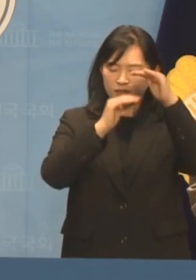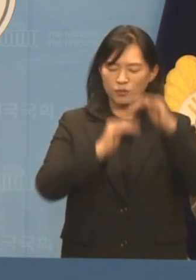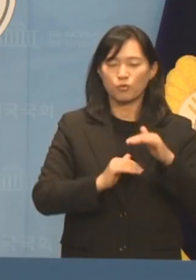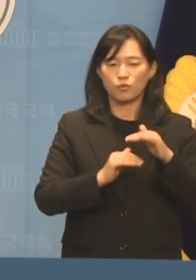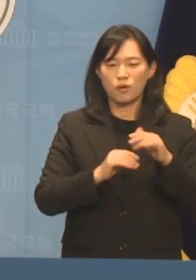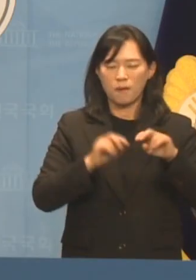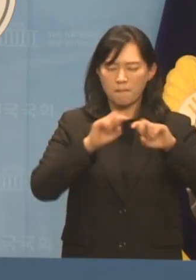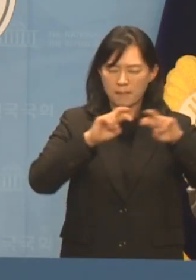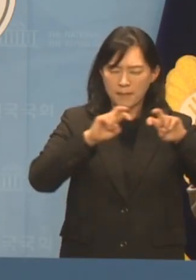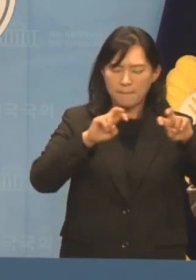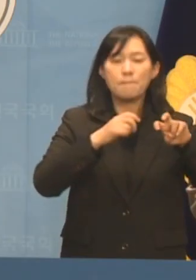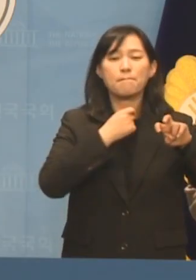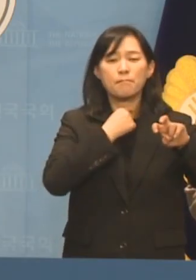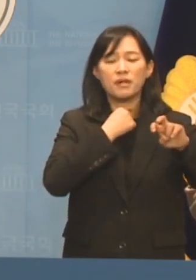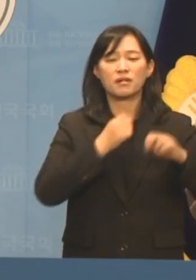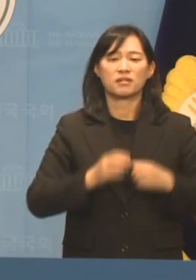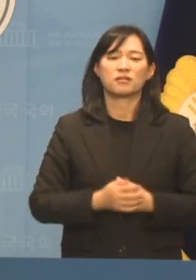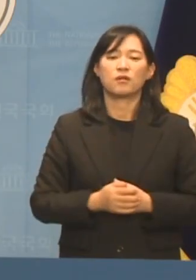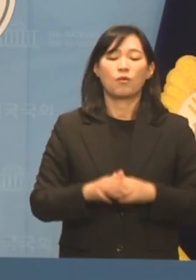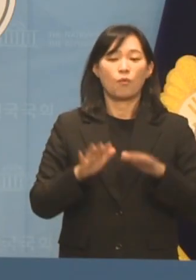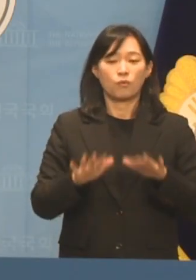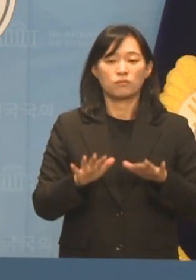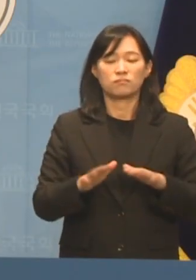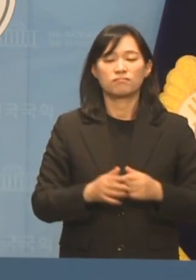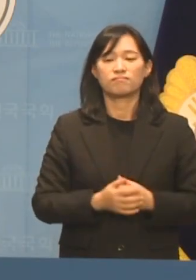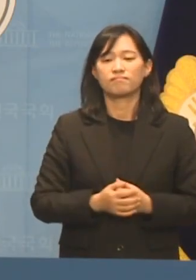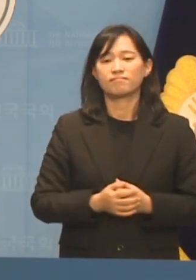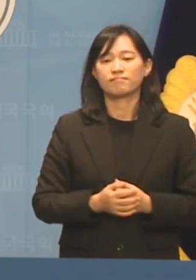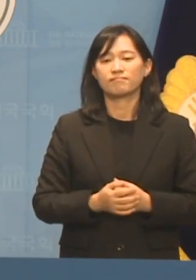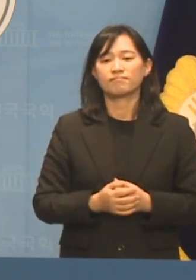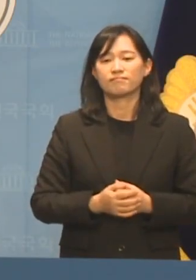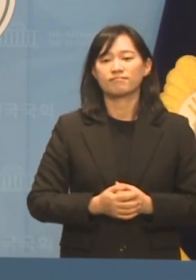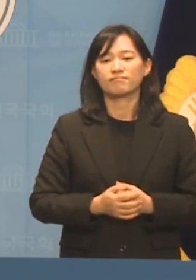내용들을 파악하려고 합니다. 그리고 오늘은